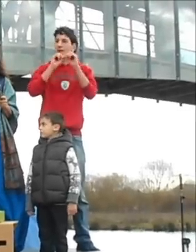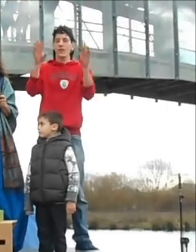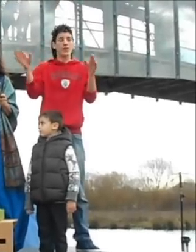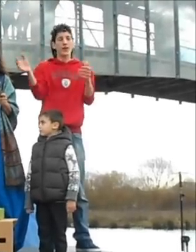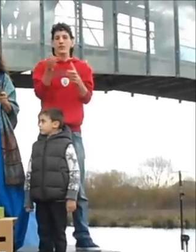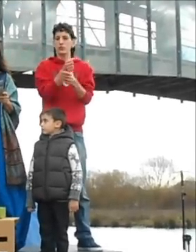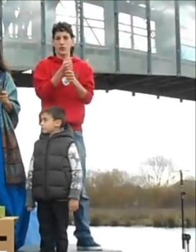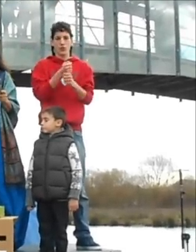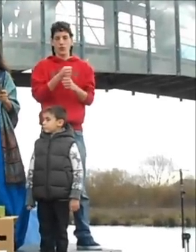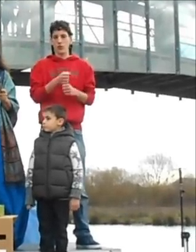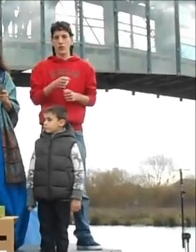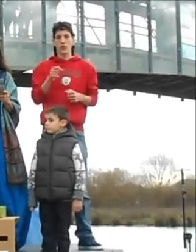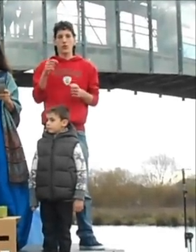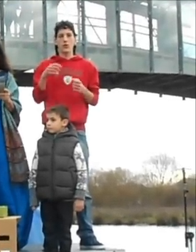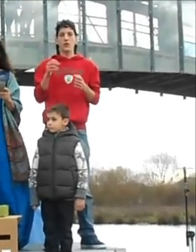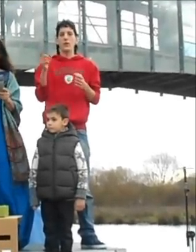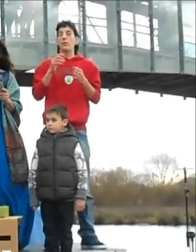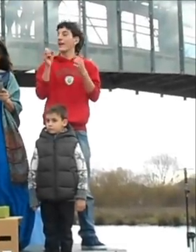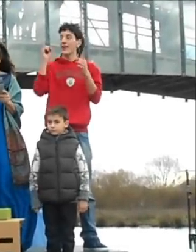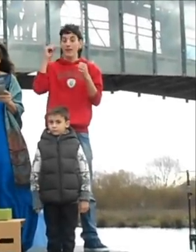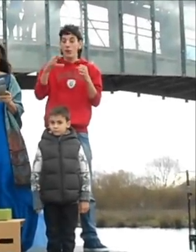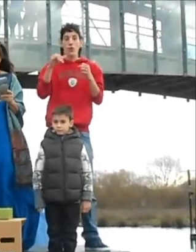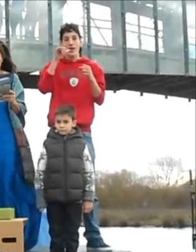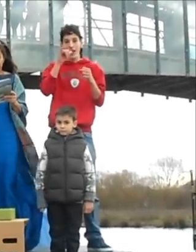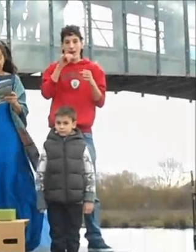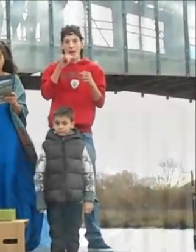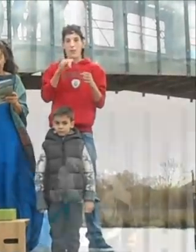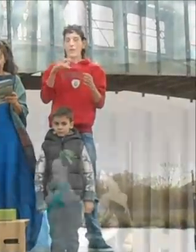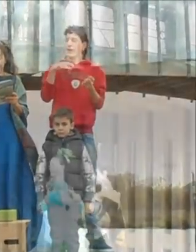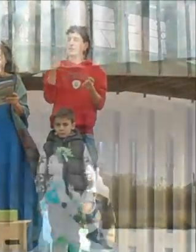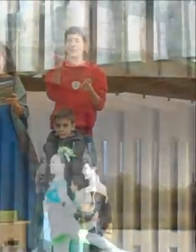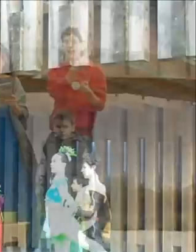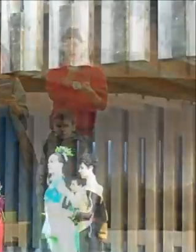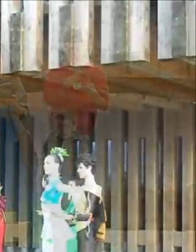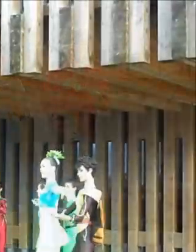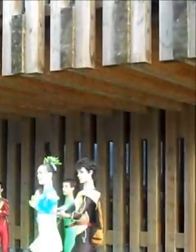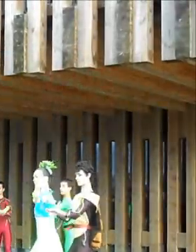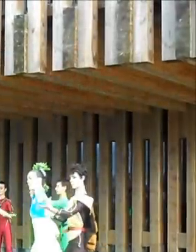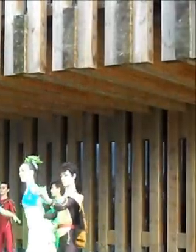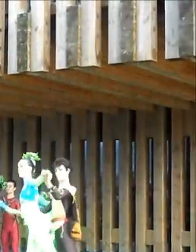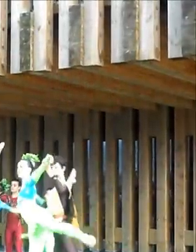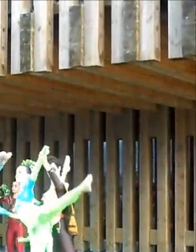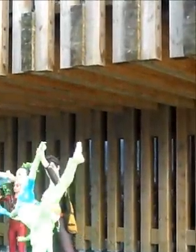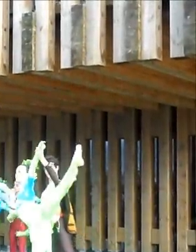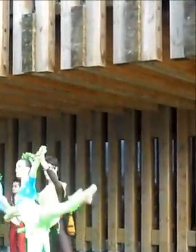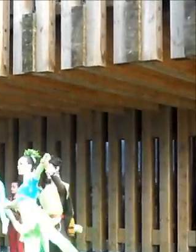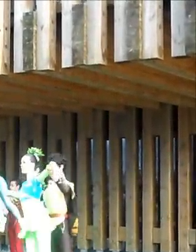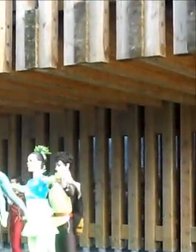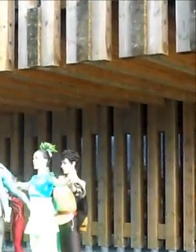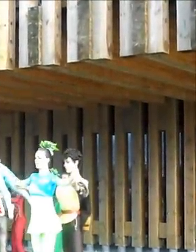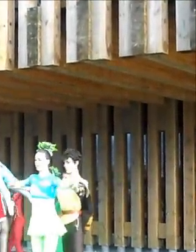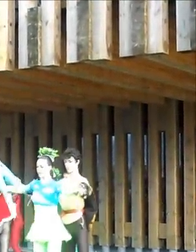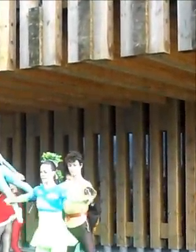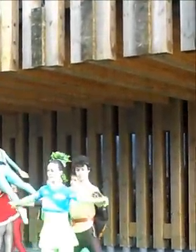distira. Jaialdiko argiak nire lepoan daude kiribilean.